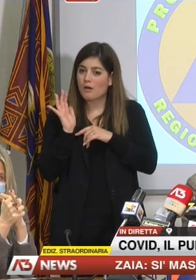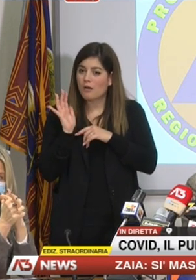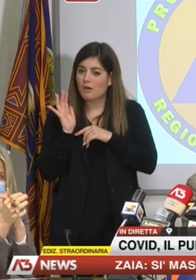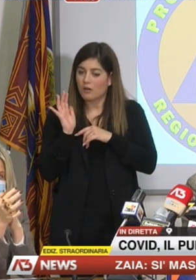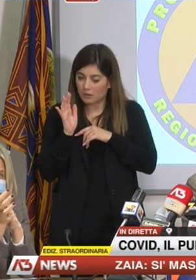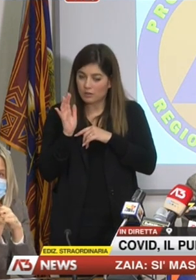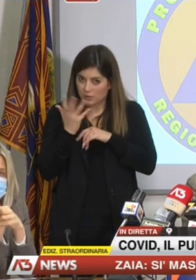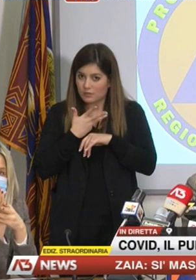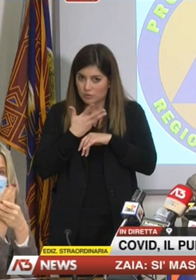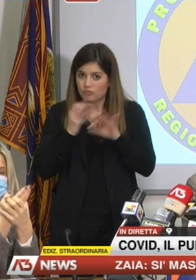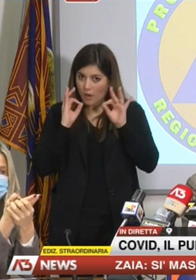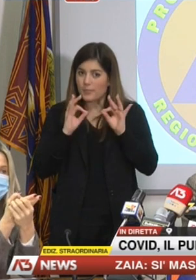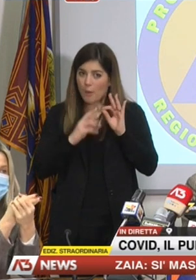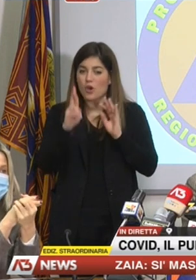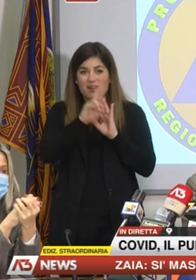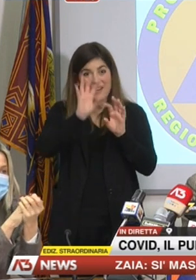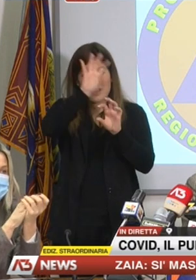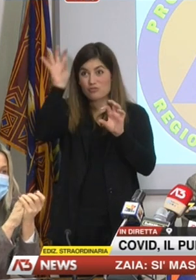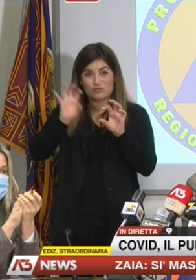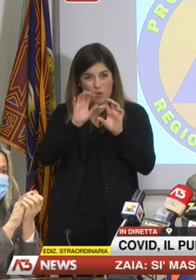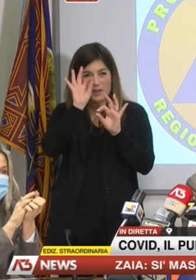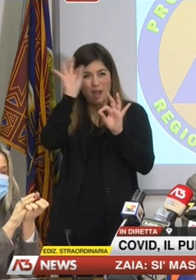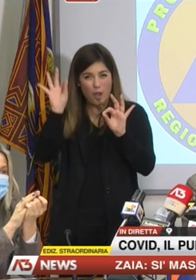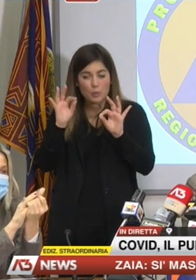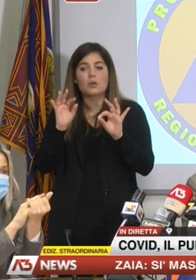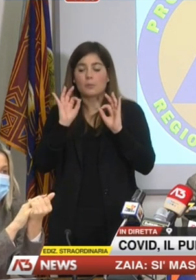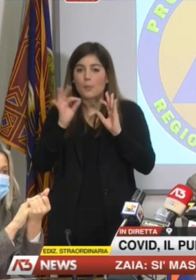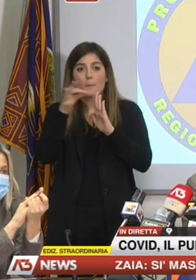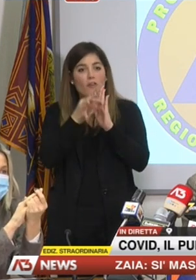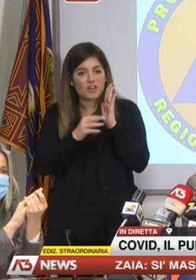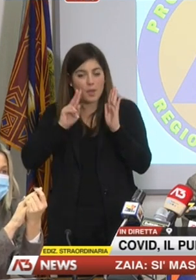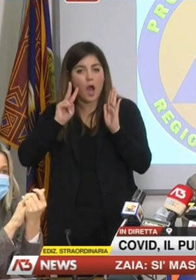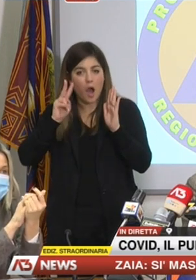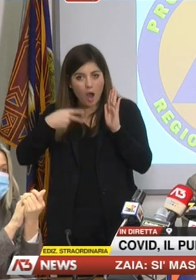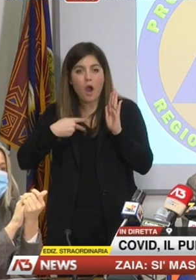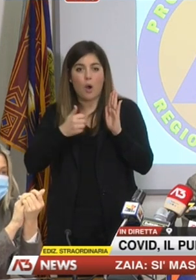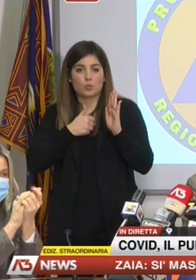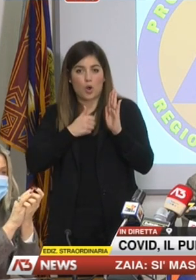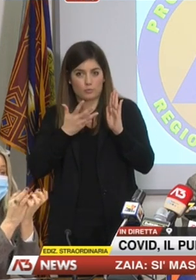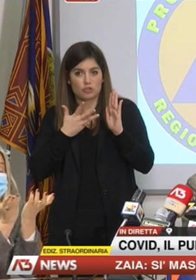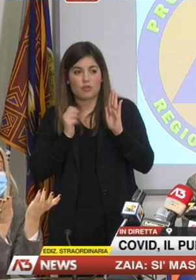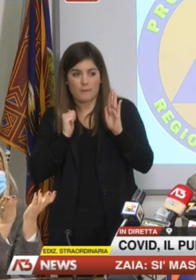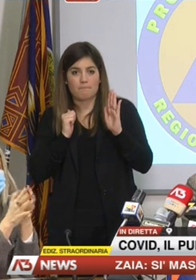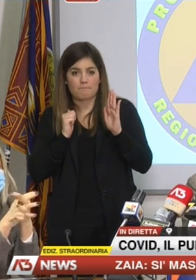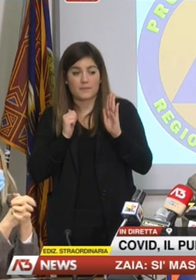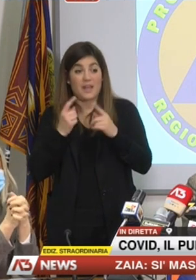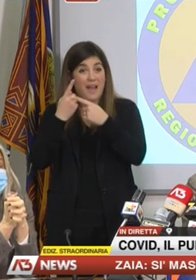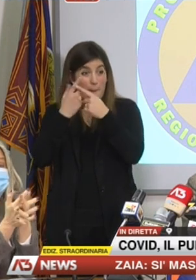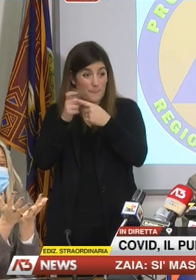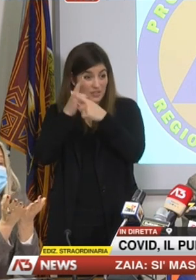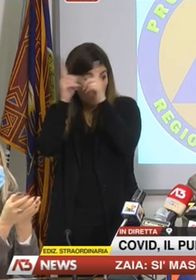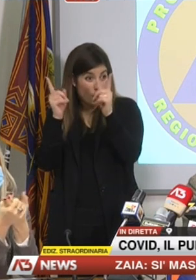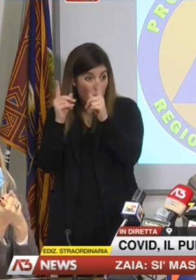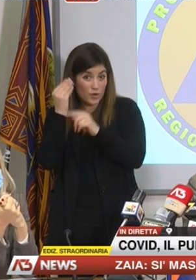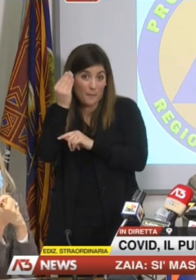no, c'è un parecchie regioni che hanno provvedimenti autonomi. Loro spero retrocedere da zona rossa a arancione.